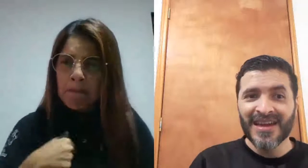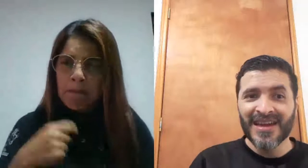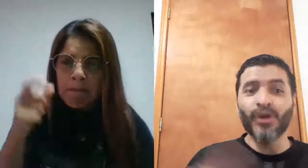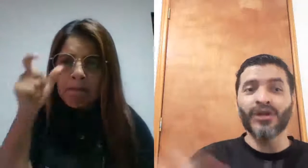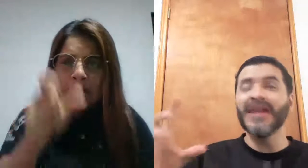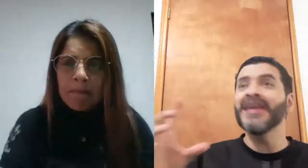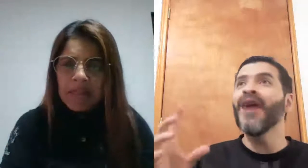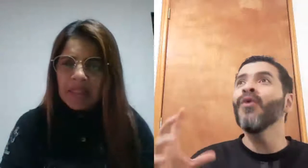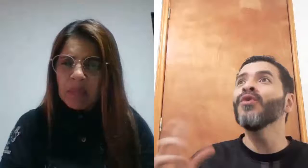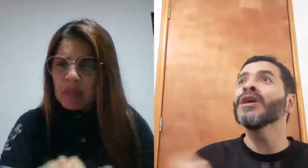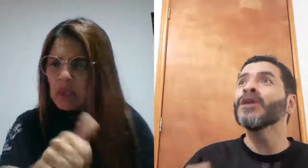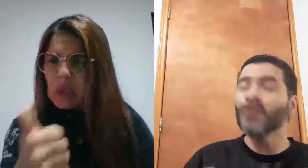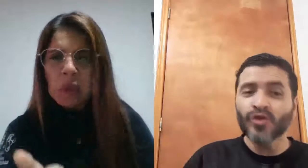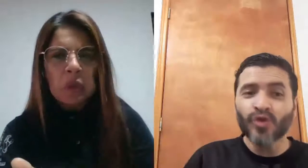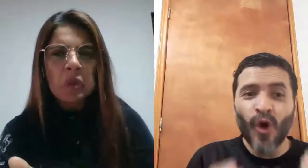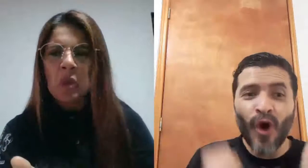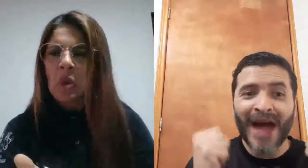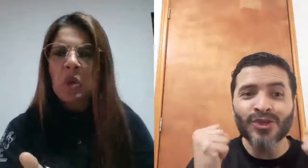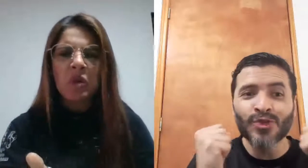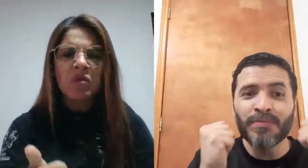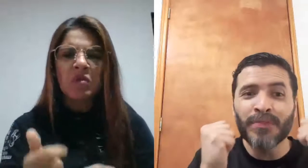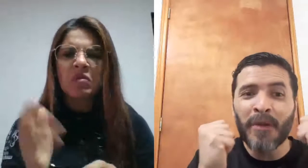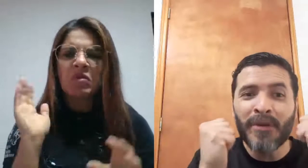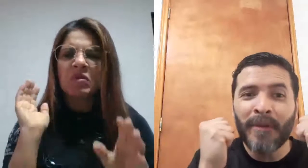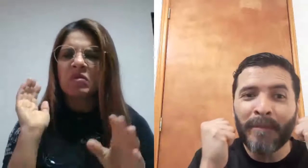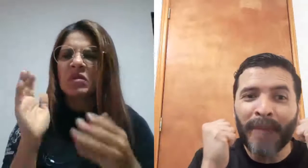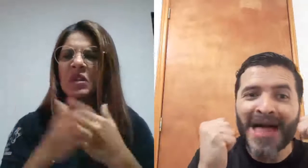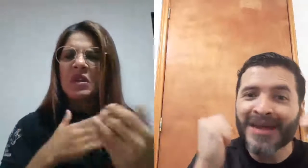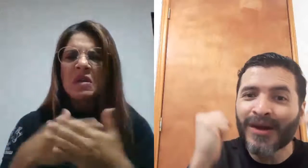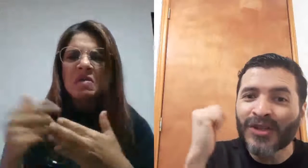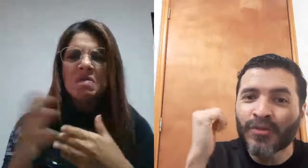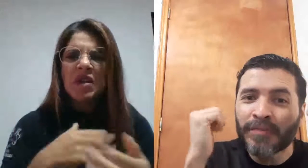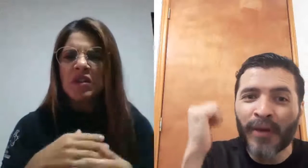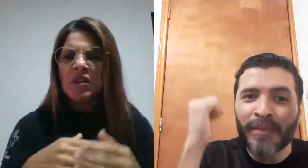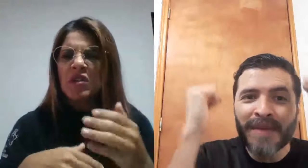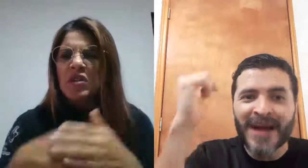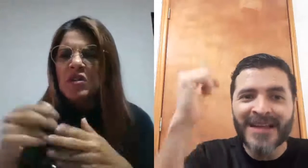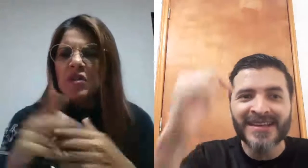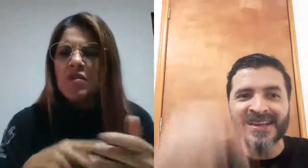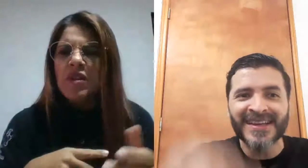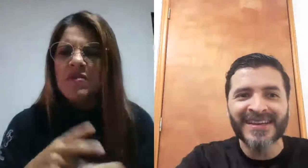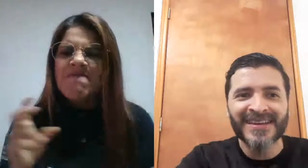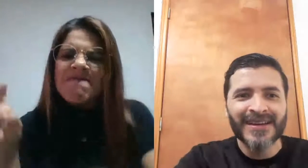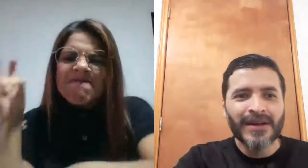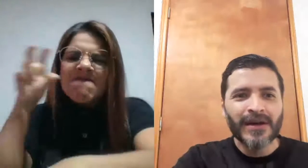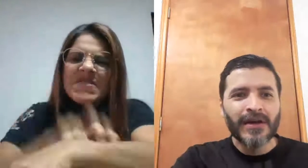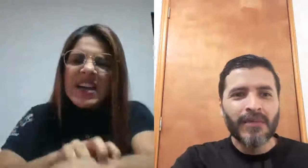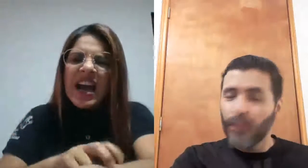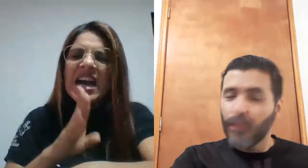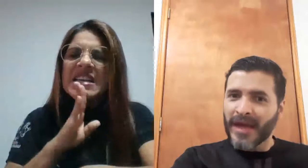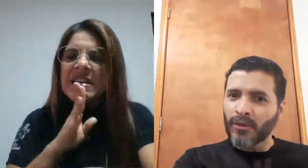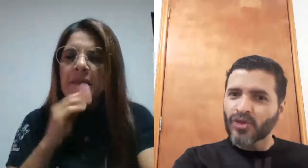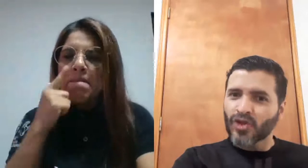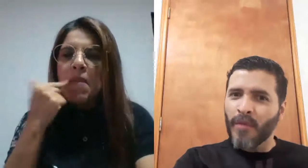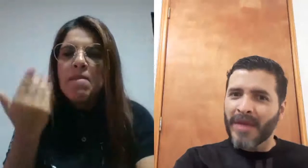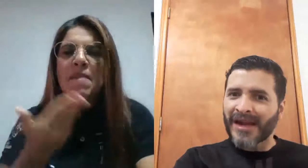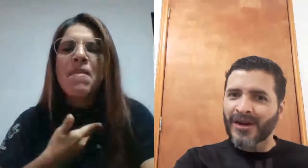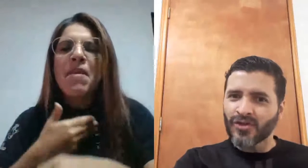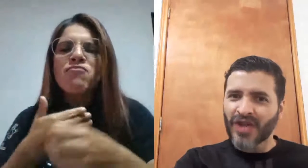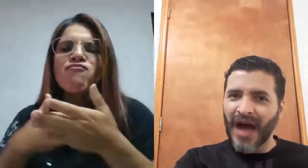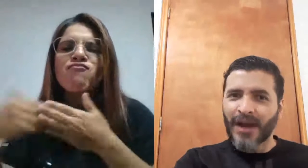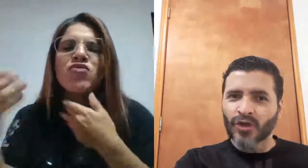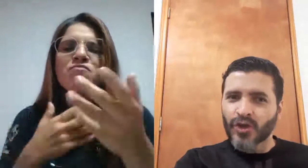nadie. Mordería uno incluso a su propio padre o a su propia madre.